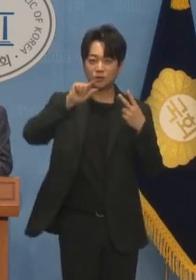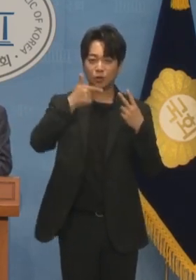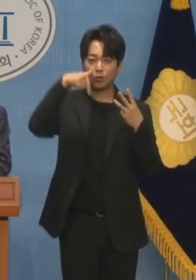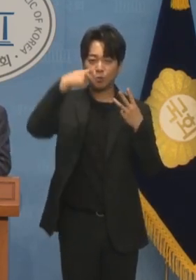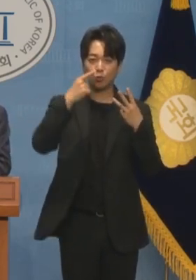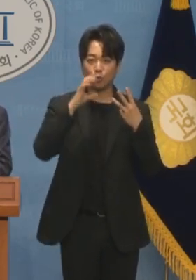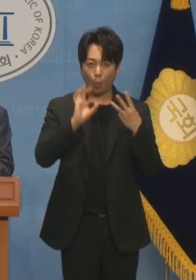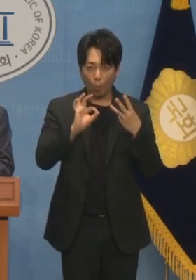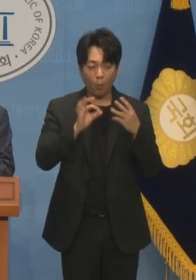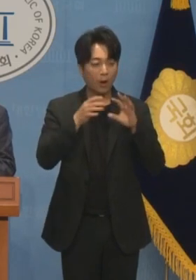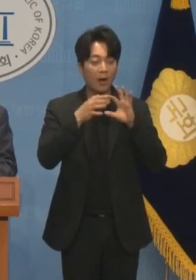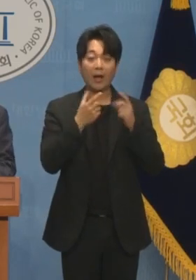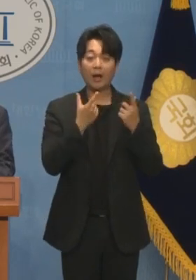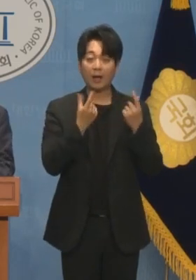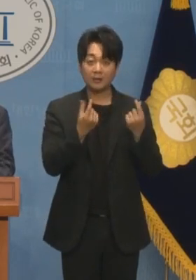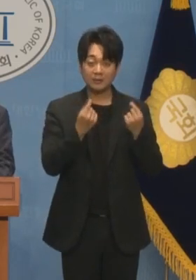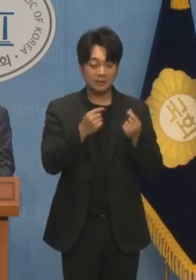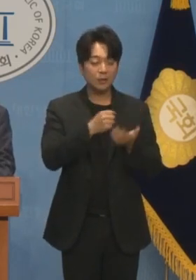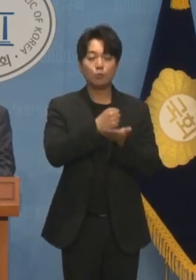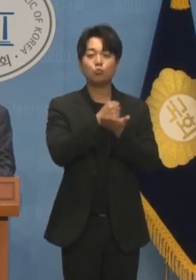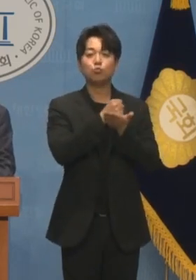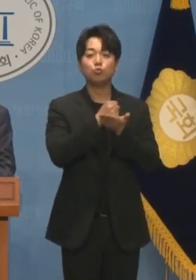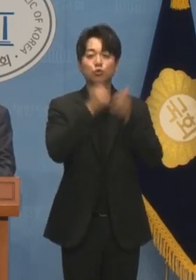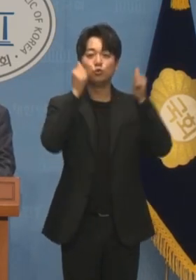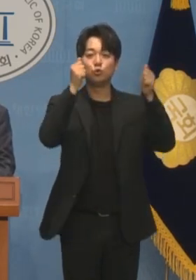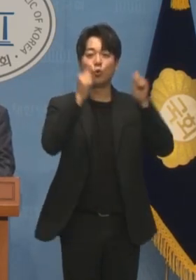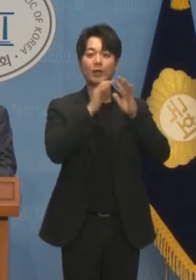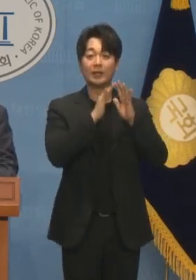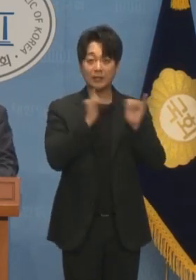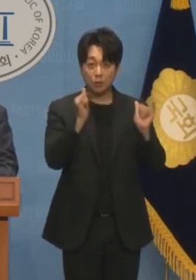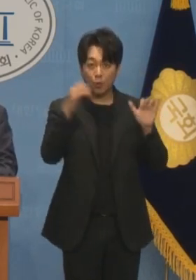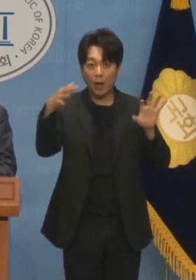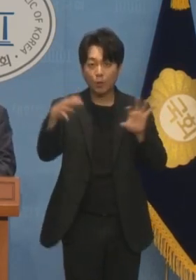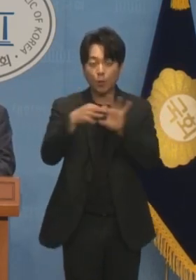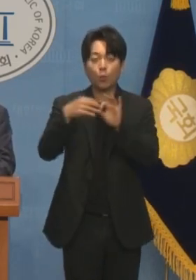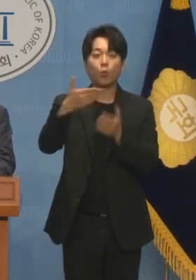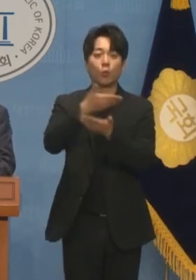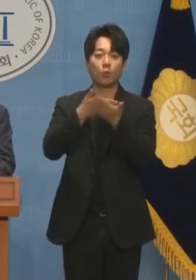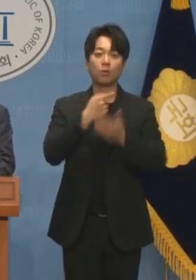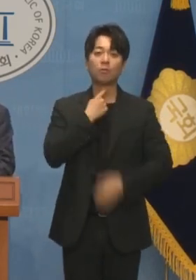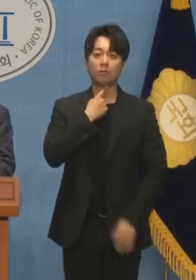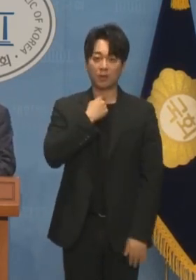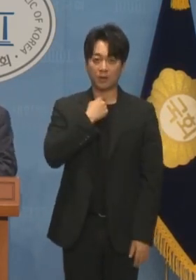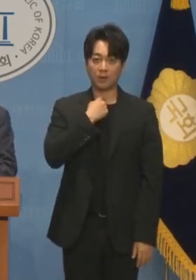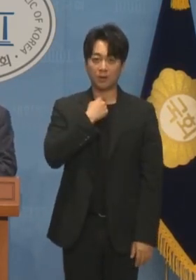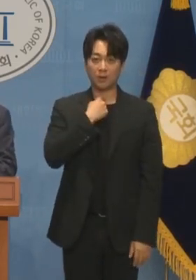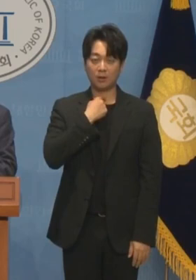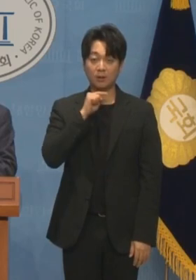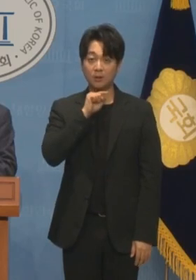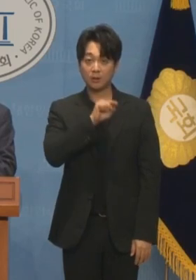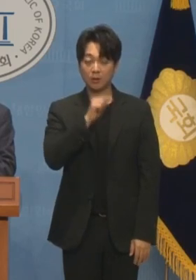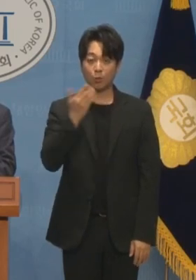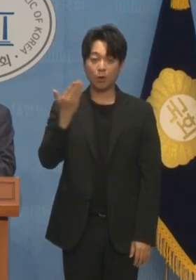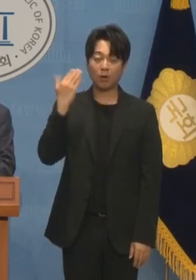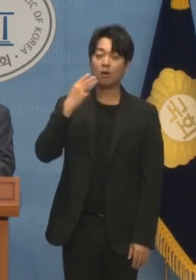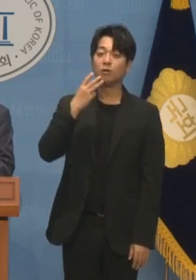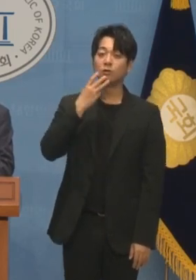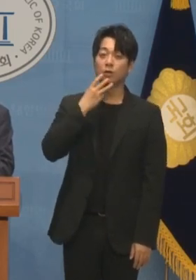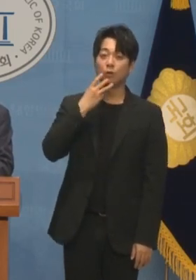공공연하게 교류해왔습니다. 그리고 그들이 과거 서초동 사저,